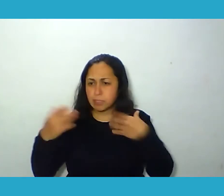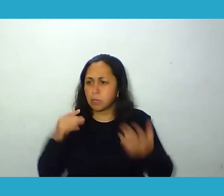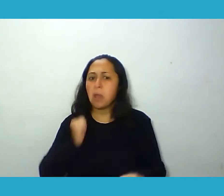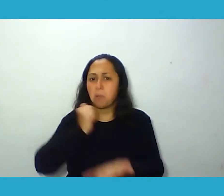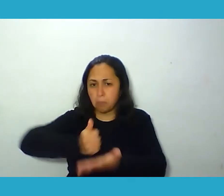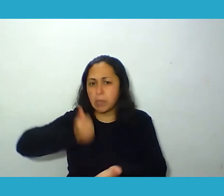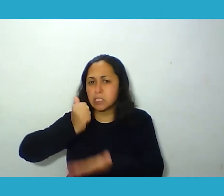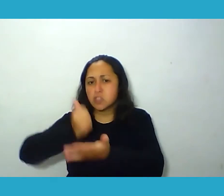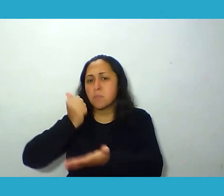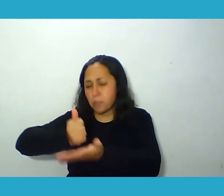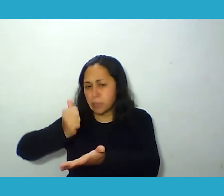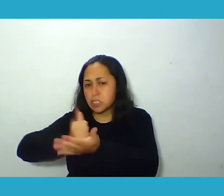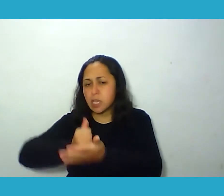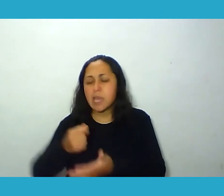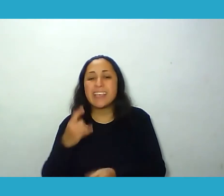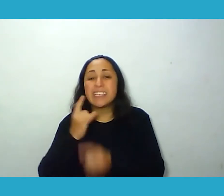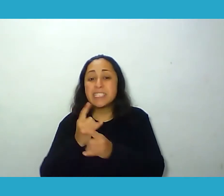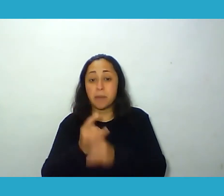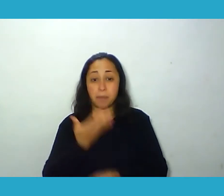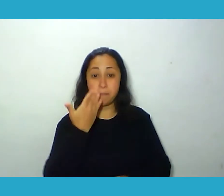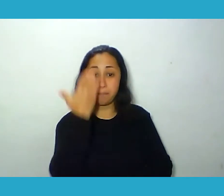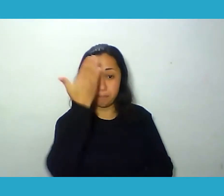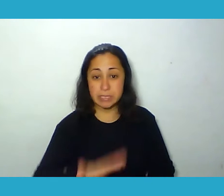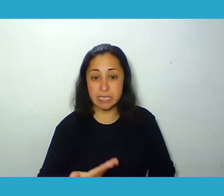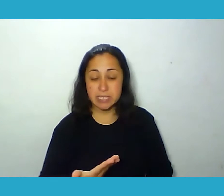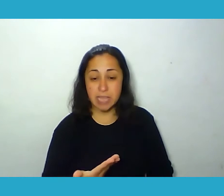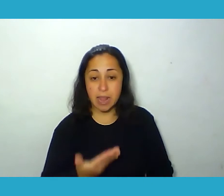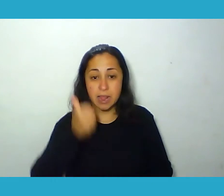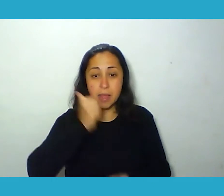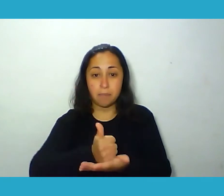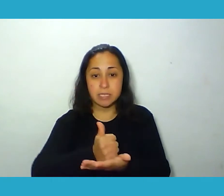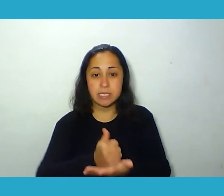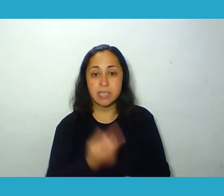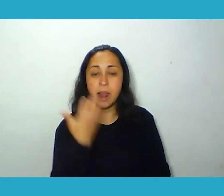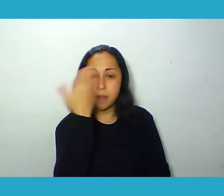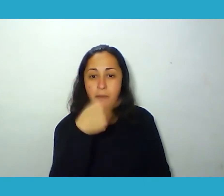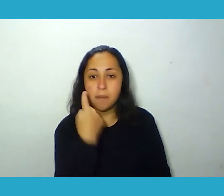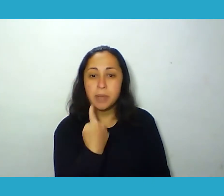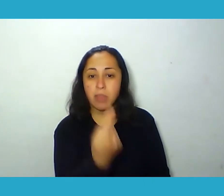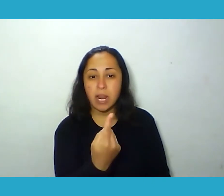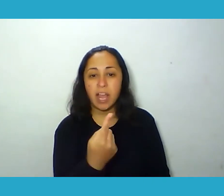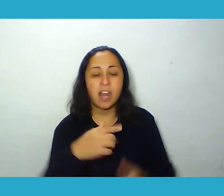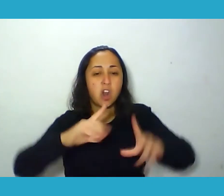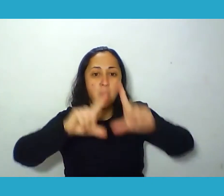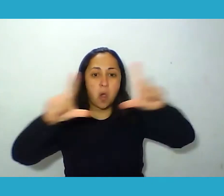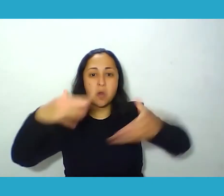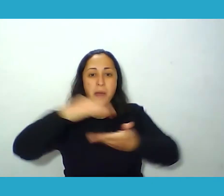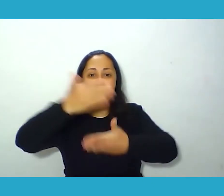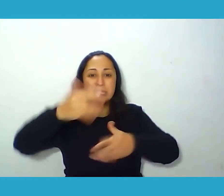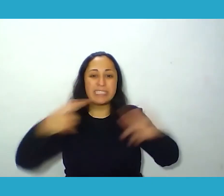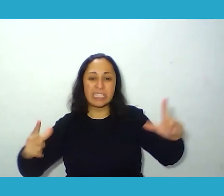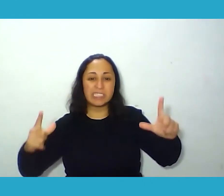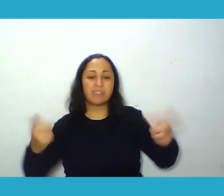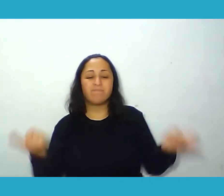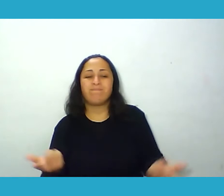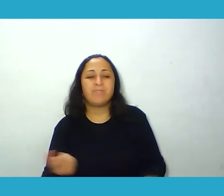públicas, pero siempre desde lo presencial, mirando a la cara y no al revés, y no a través de una pantalla. Esto, dice, es un